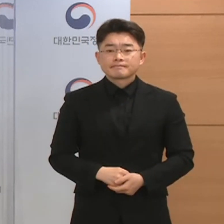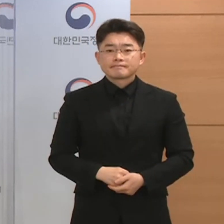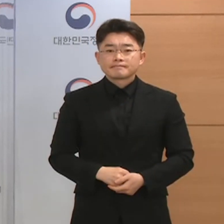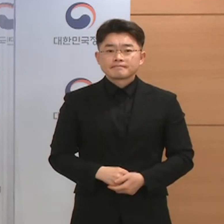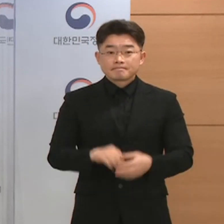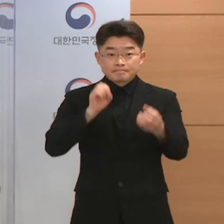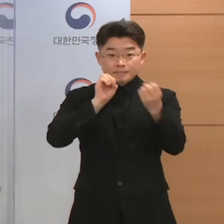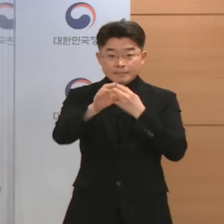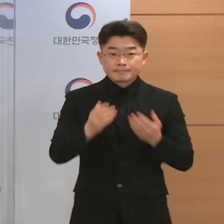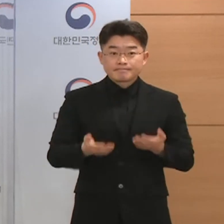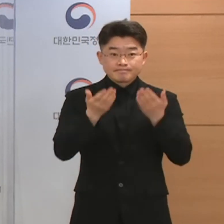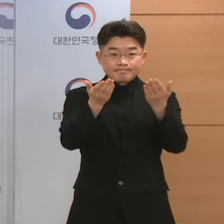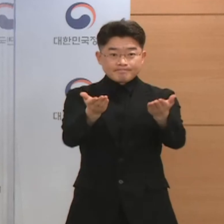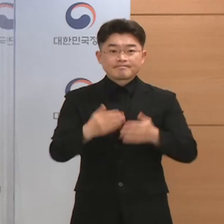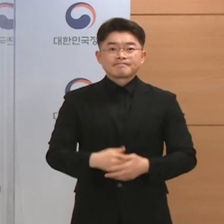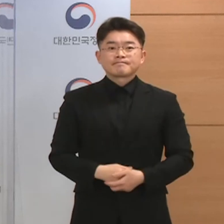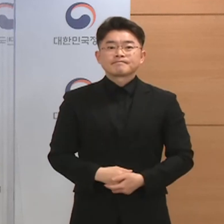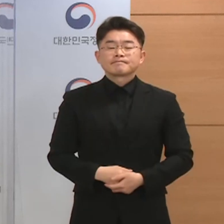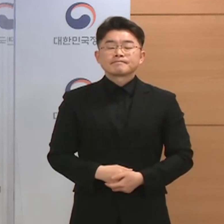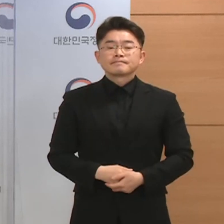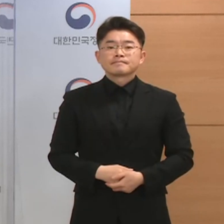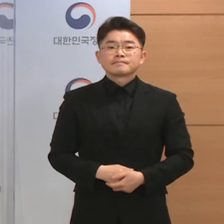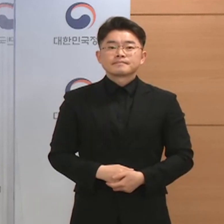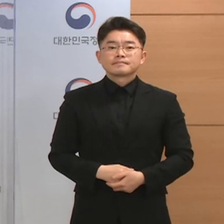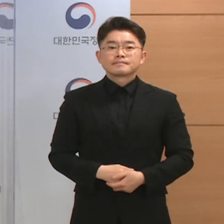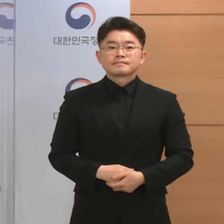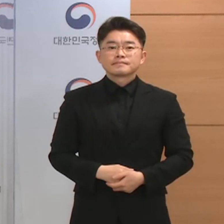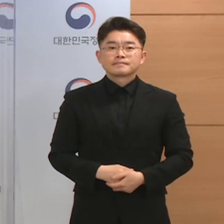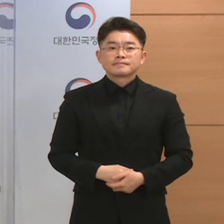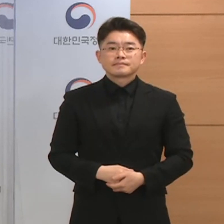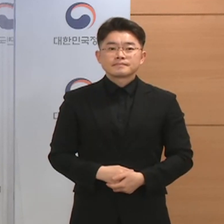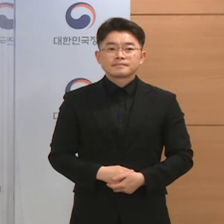이게 좀 혼재된 것 같습니다. 현재 그